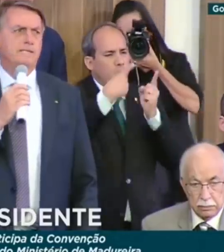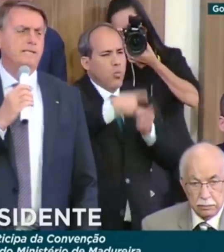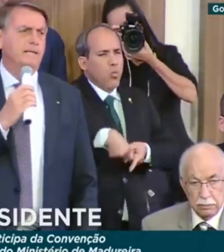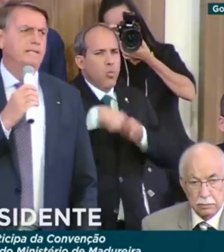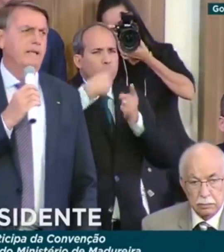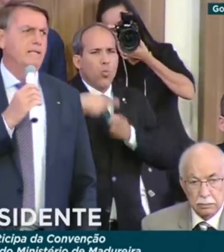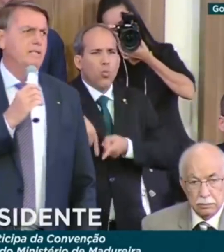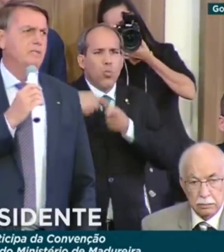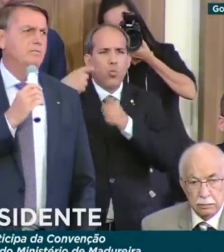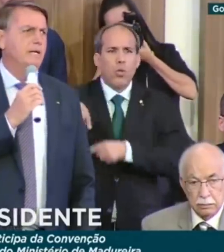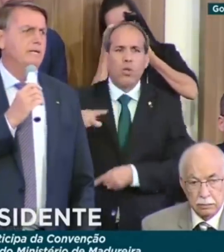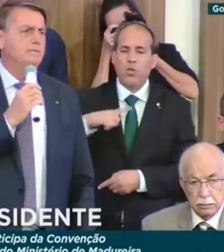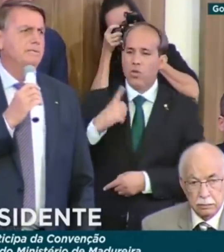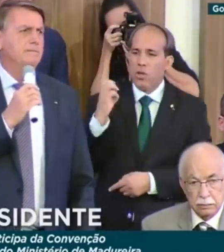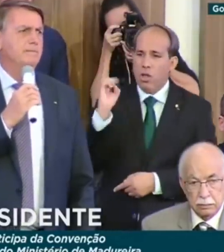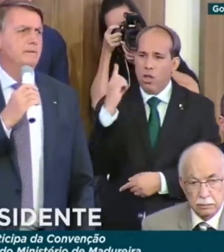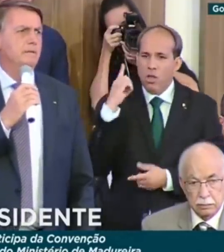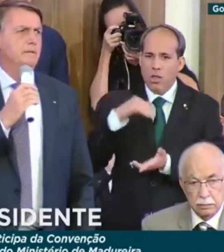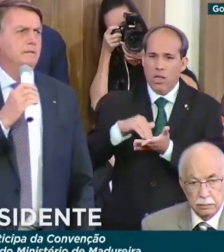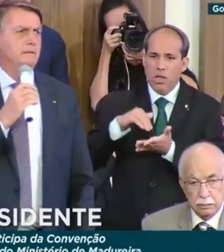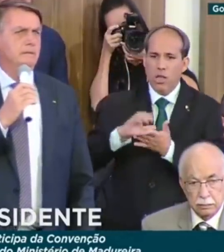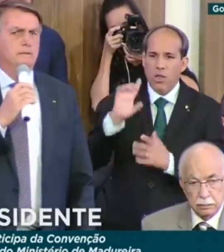Tínhamos uma secretária de Direitos Humanos